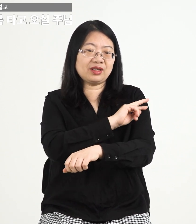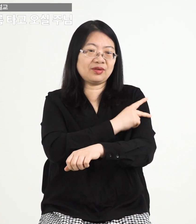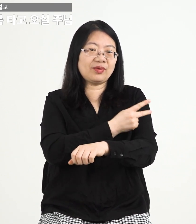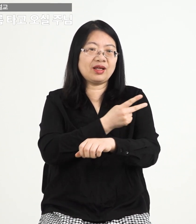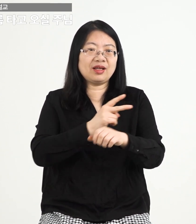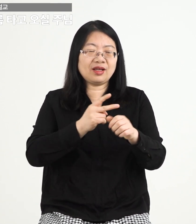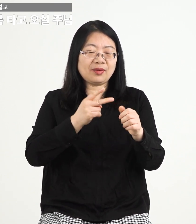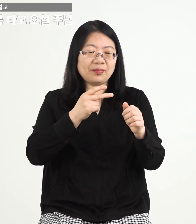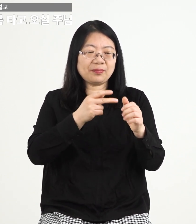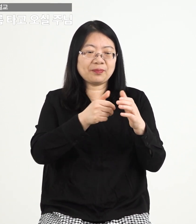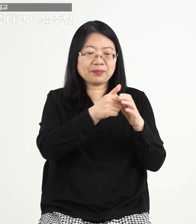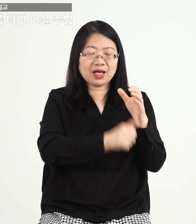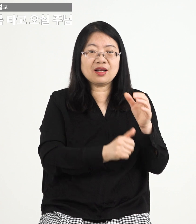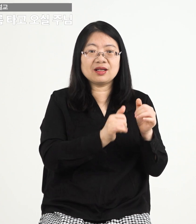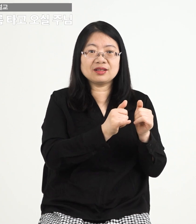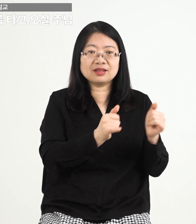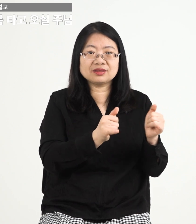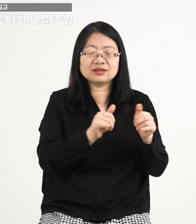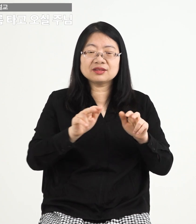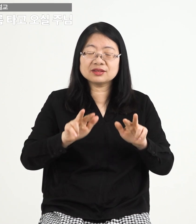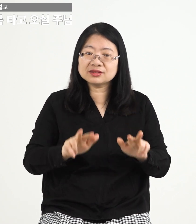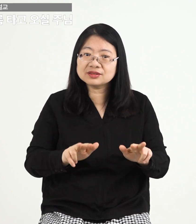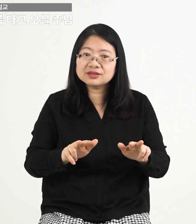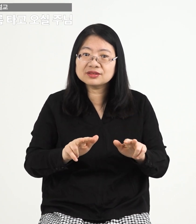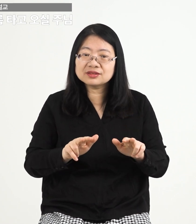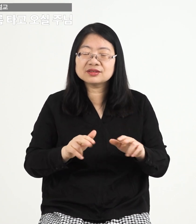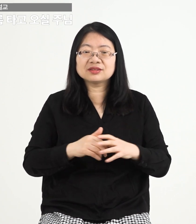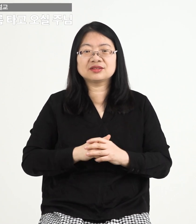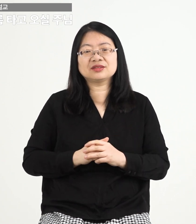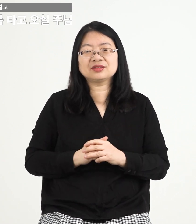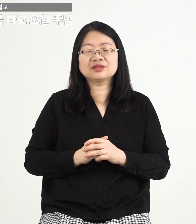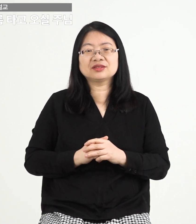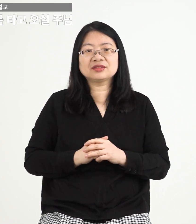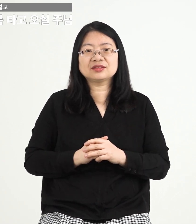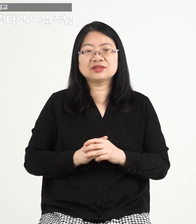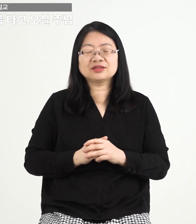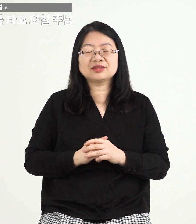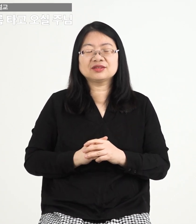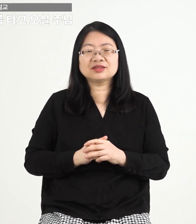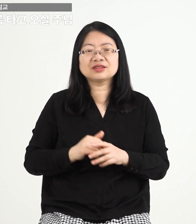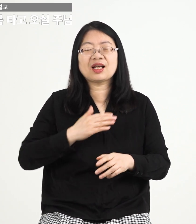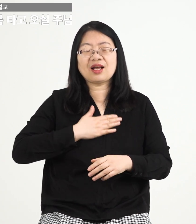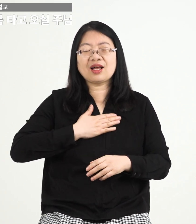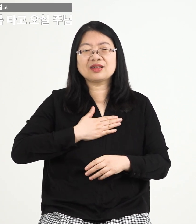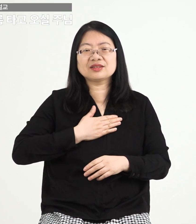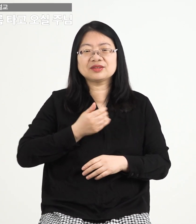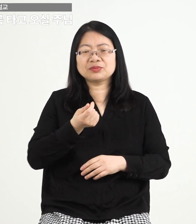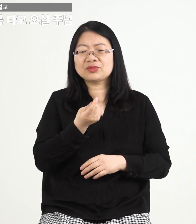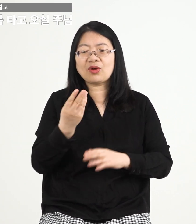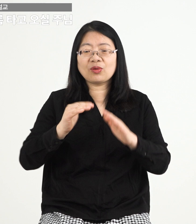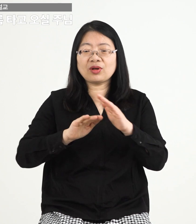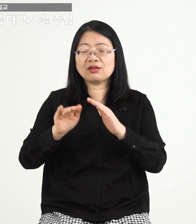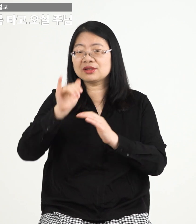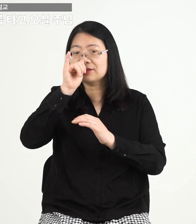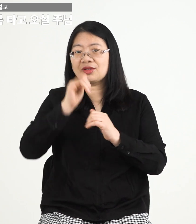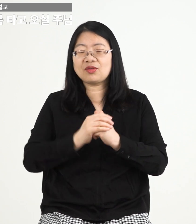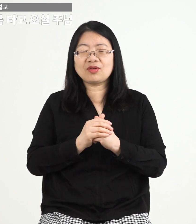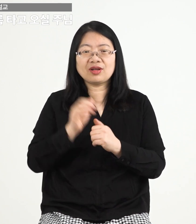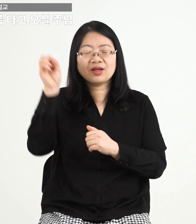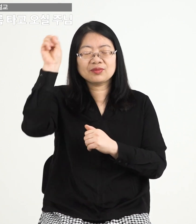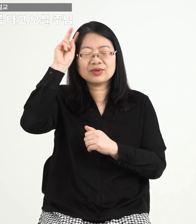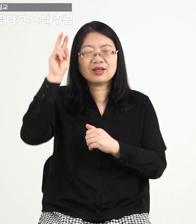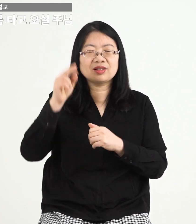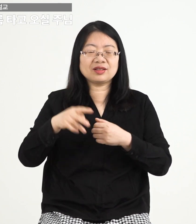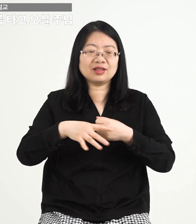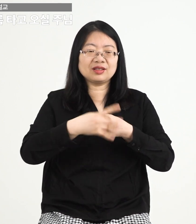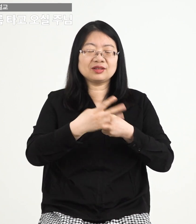제 지근거리에도 몇 명 정말 잊을 수 없는 가정이 있어요. 갑자기 초등학교 4학년짜리